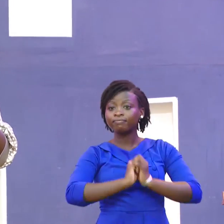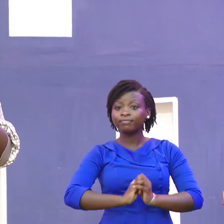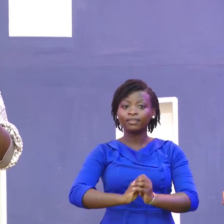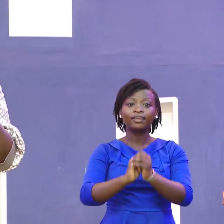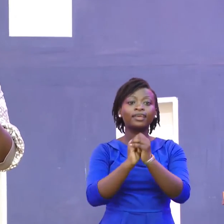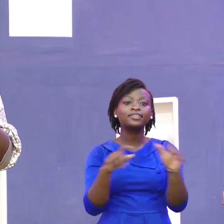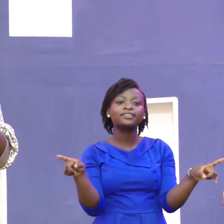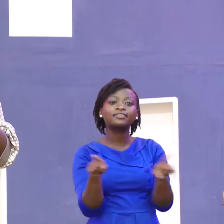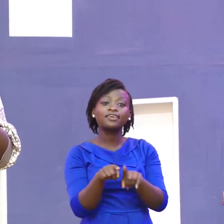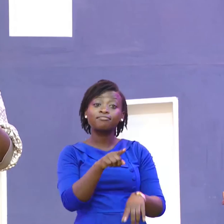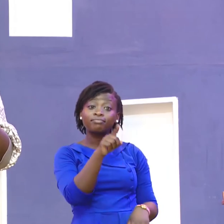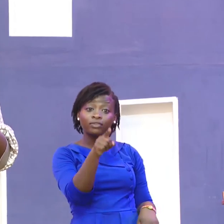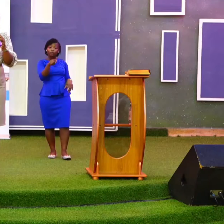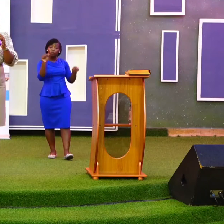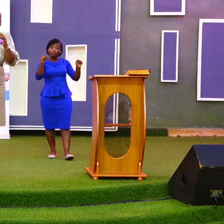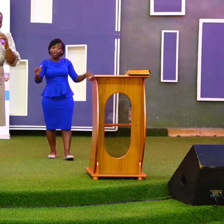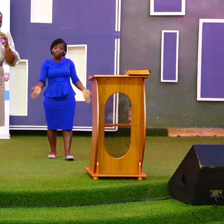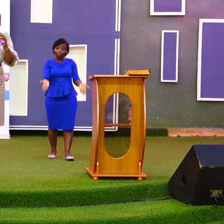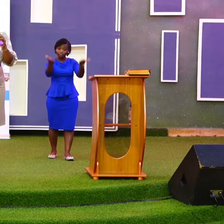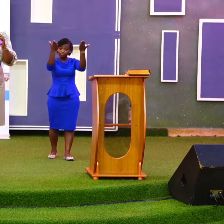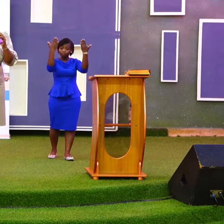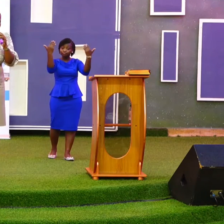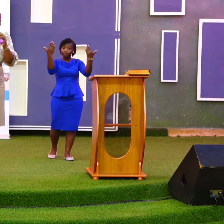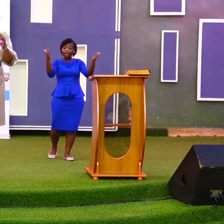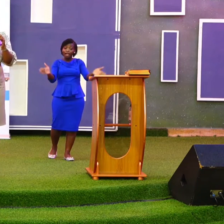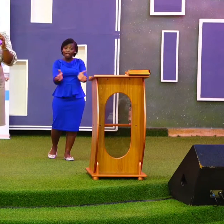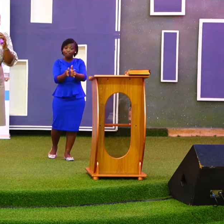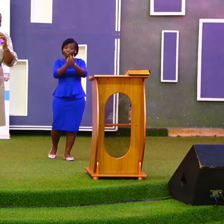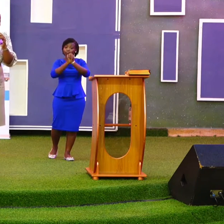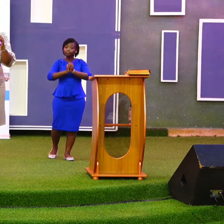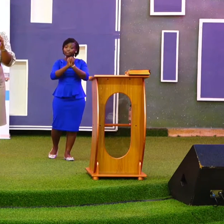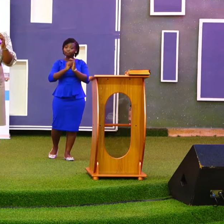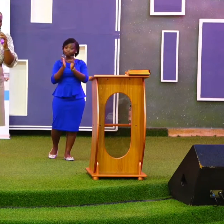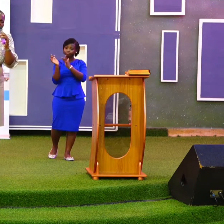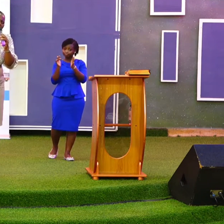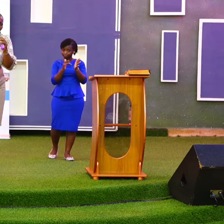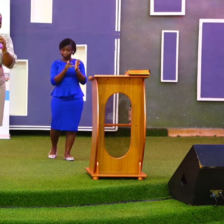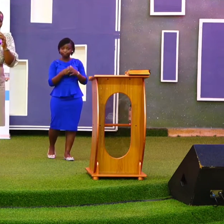Osobola kuwanika kumukono go no sinza Yesu wange